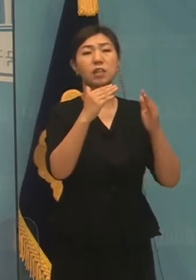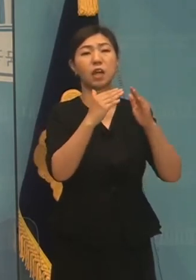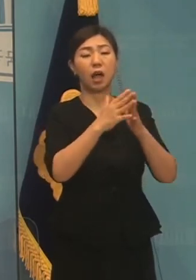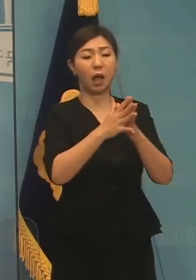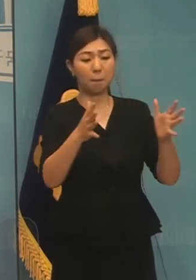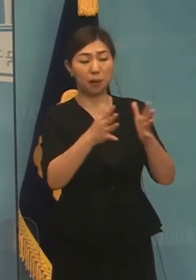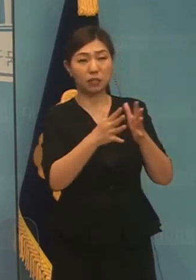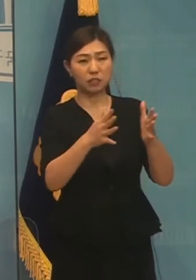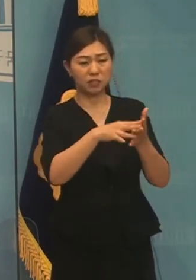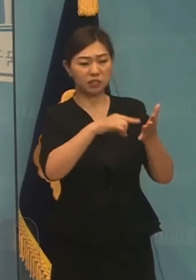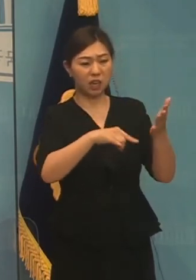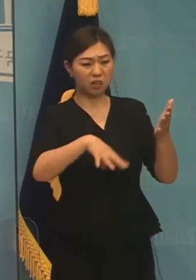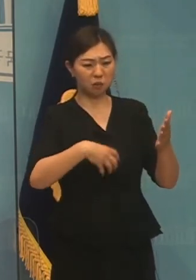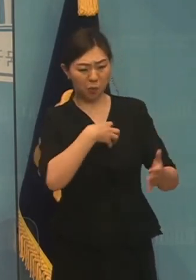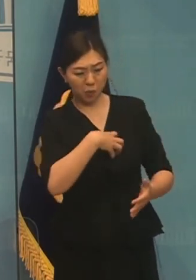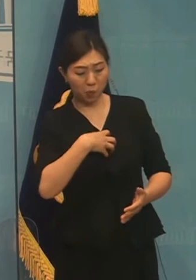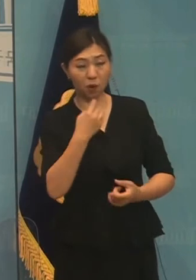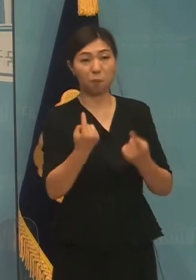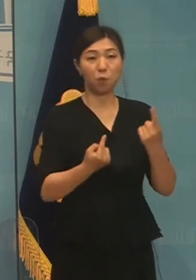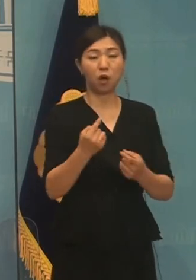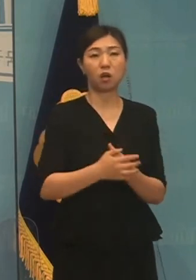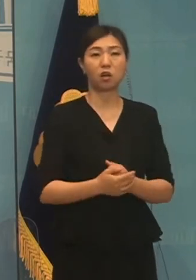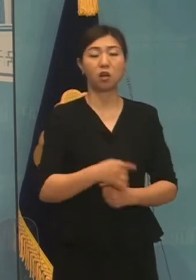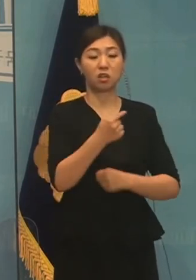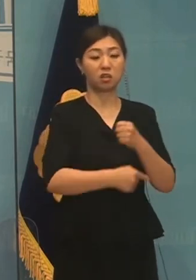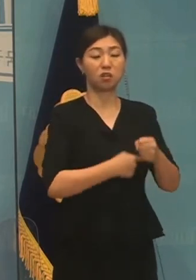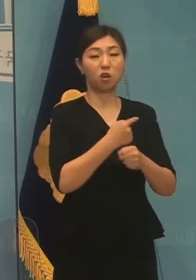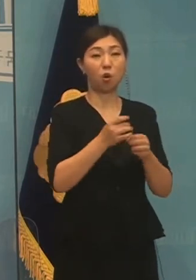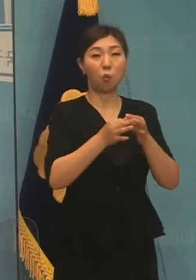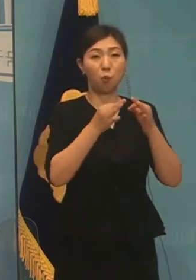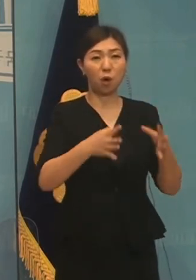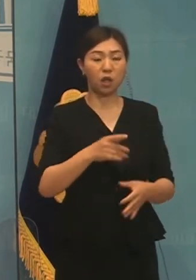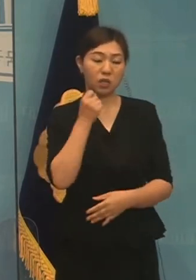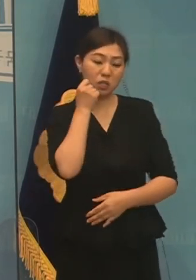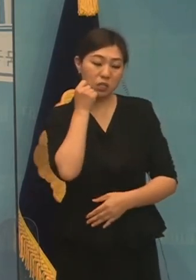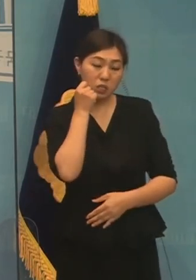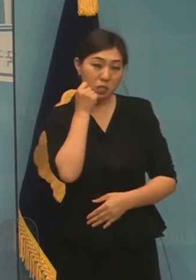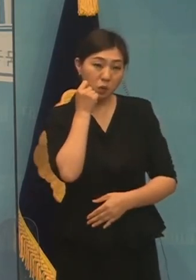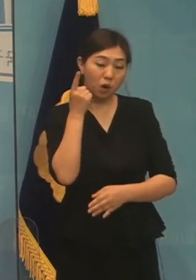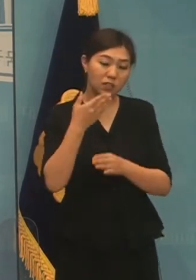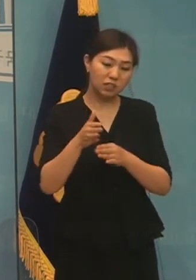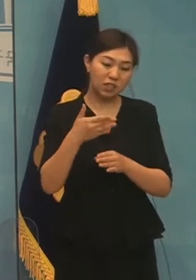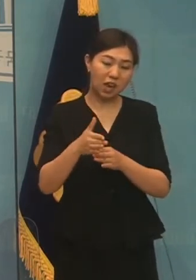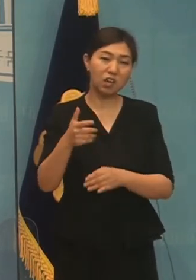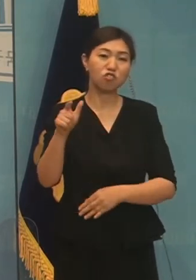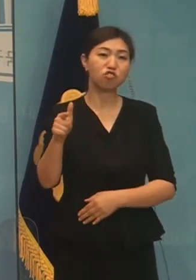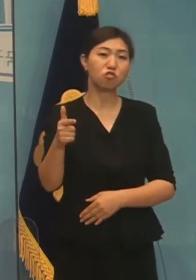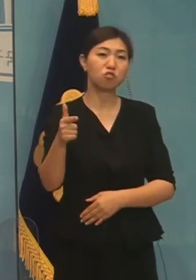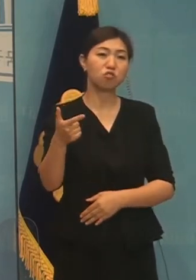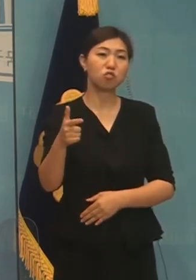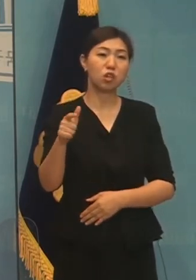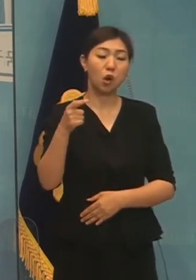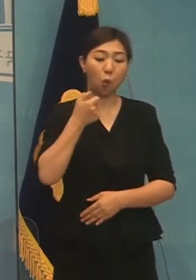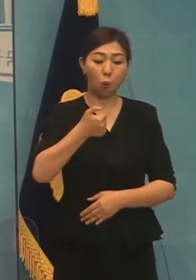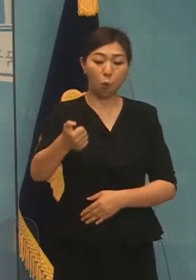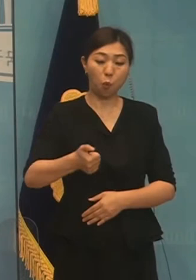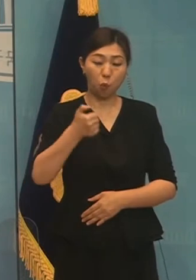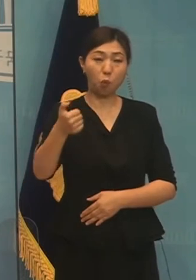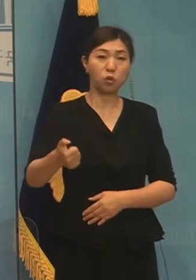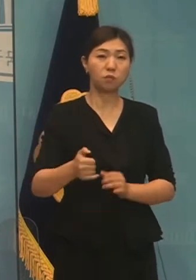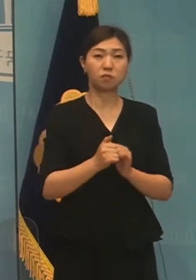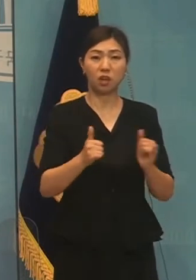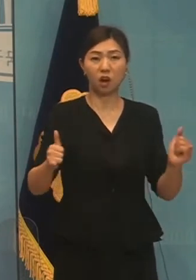걱정보다는 1년 동안 월세 600만 원, 월 50만 원 되는 무주택 세입자들의